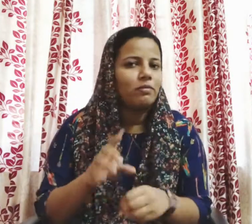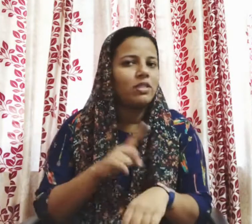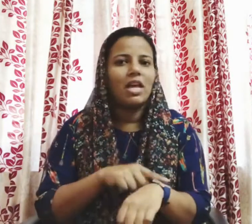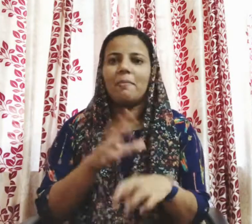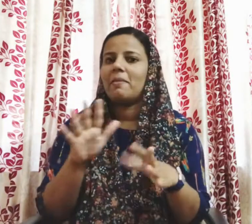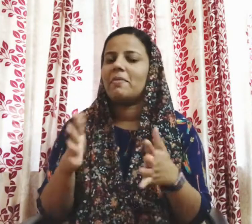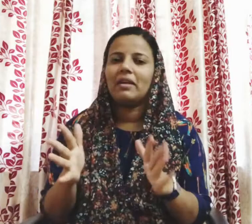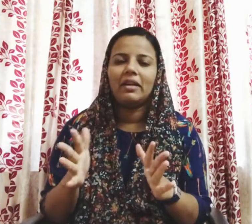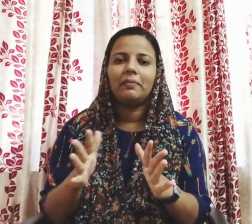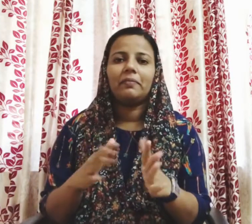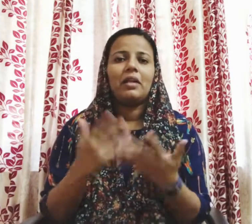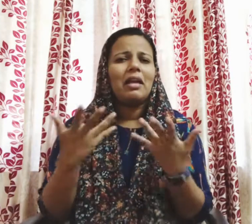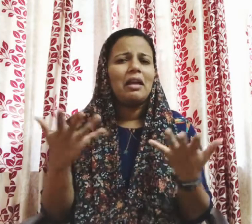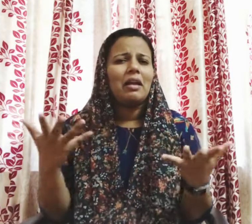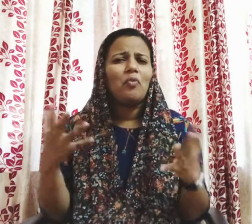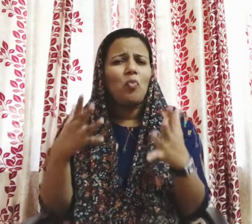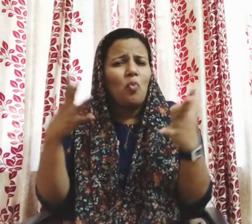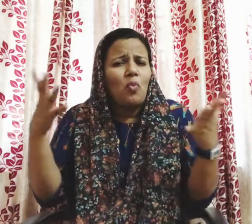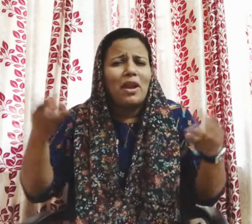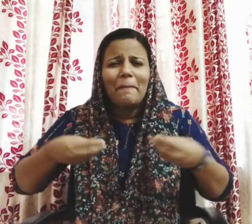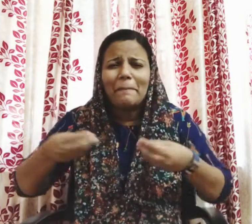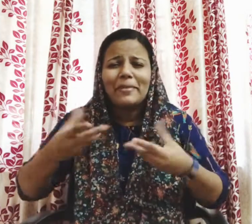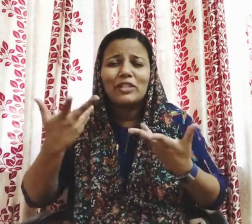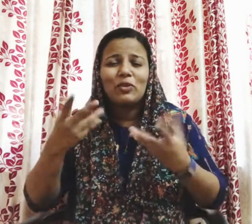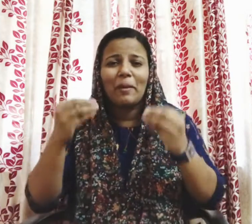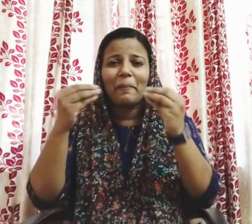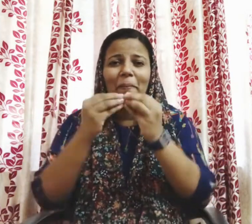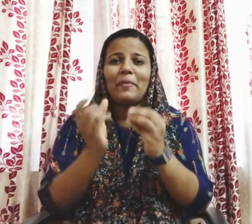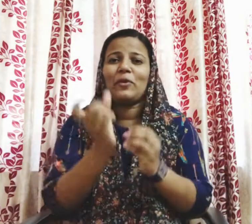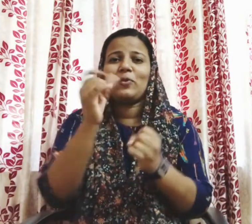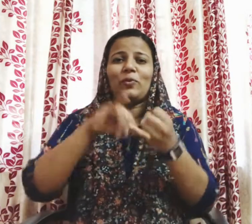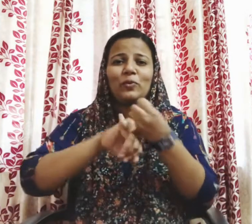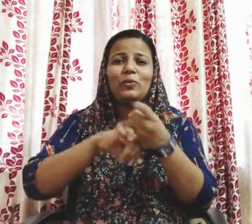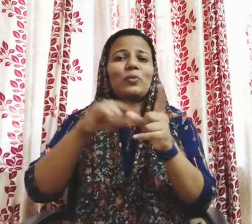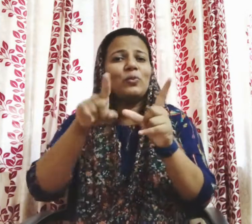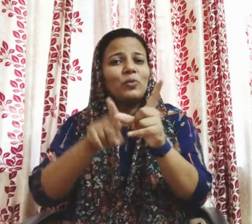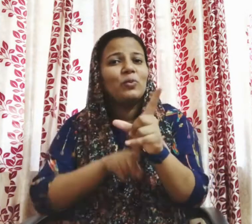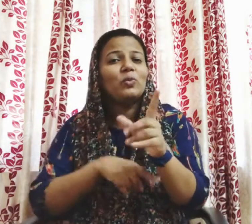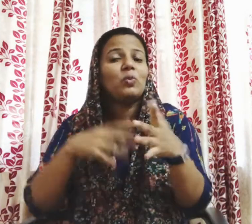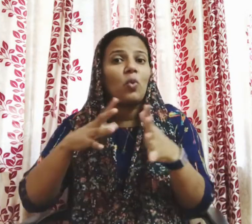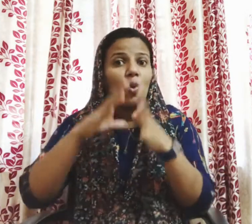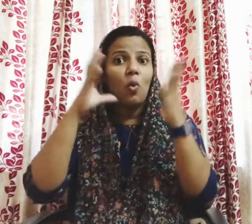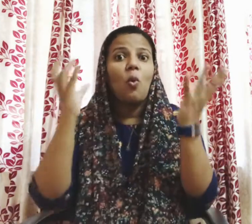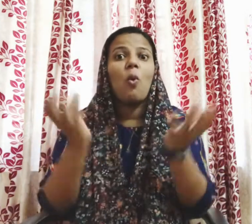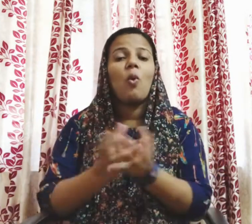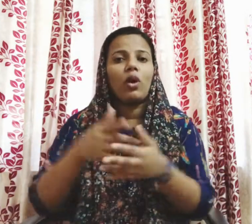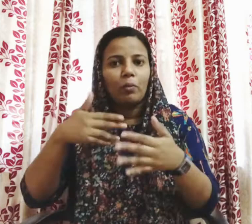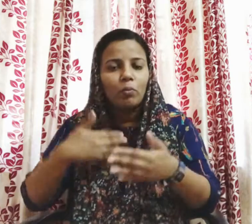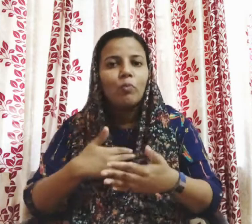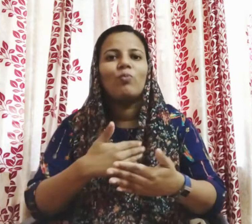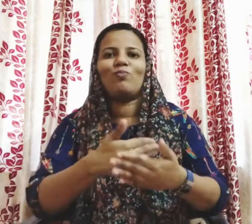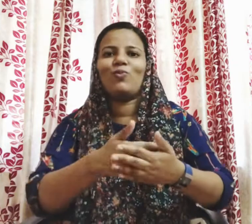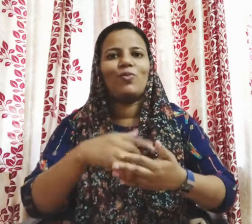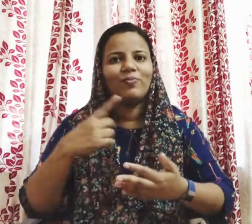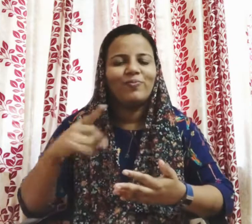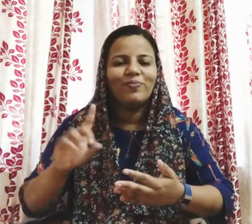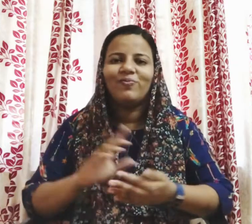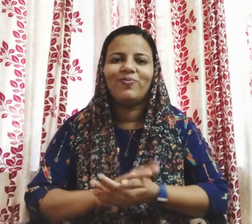സമയം ചിലവഴിക്കാൻ കിട്ടുന്നില്ല. അങ്ങനെ ഒരു വലിയ ബിസി സാഹചര്യത്തിലൂടെ ലോകം തിരക്കേറിയ ജീവിതത്തിലൂടെ കടന്നു